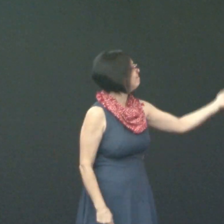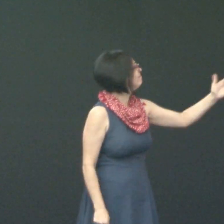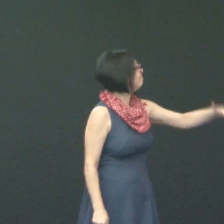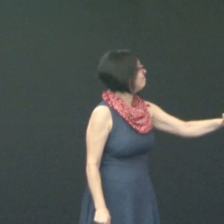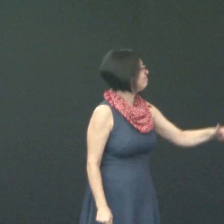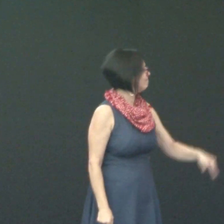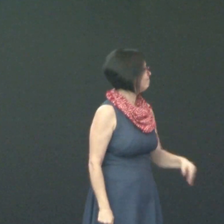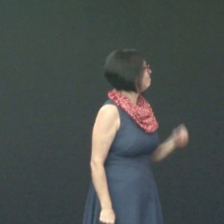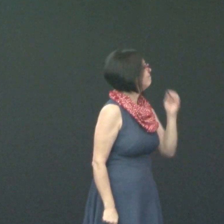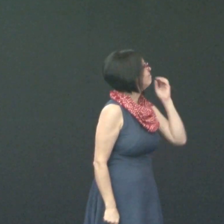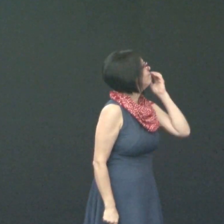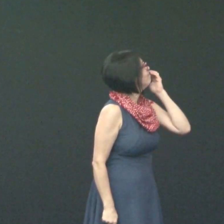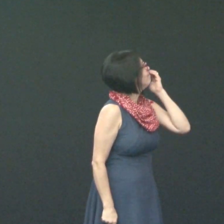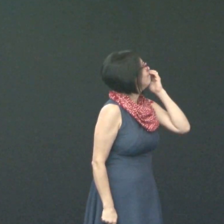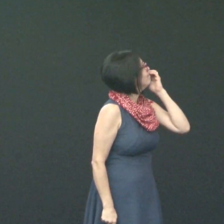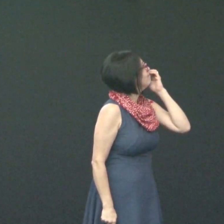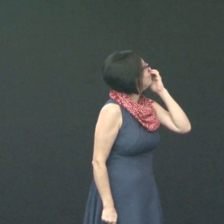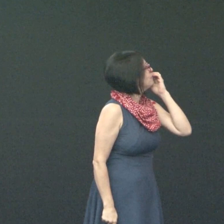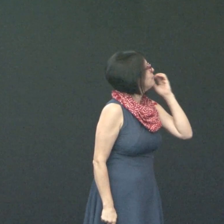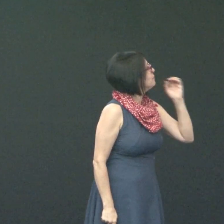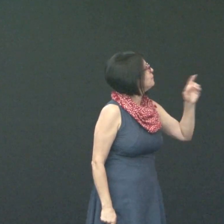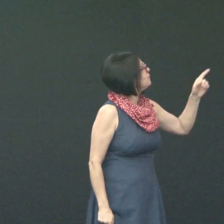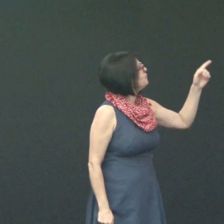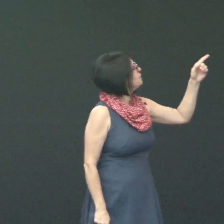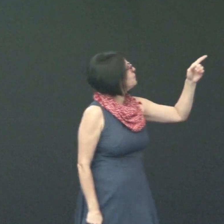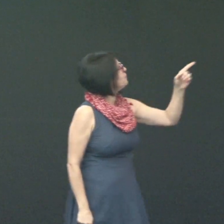precisa conhecer. O próximo, por favor.